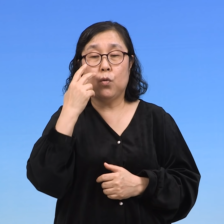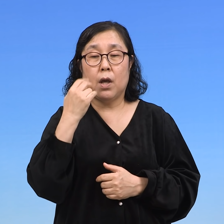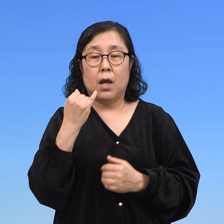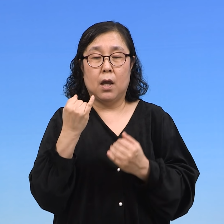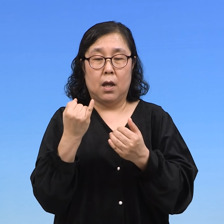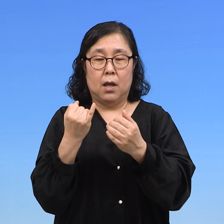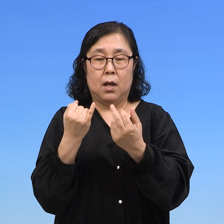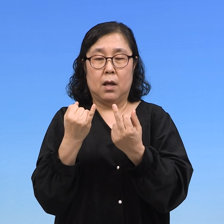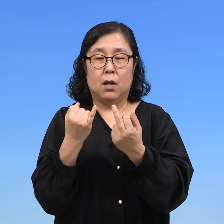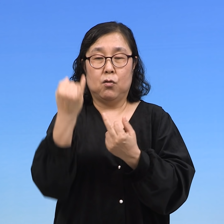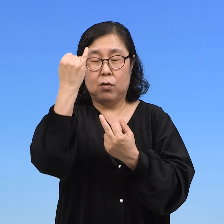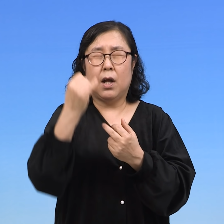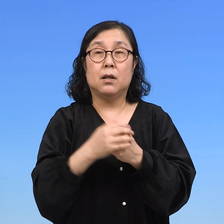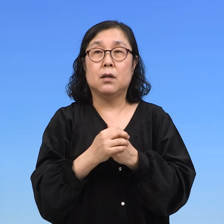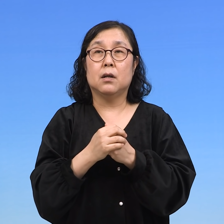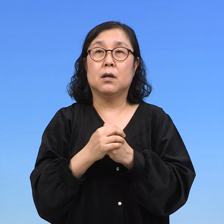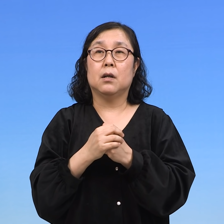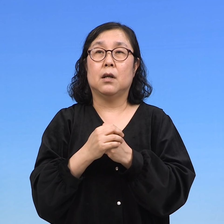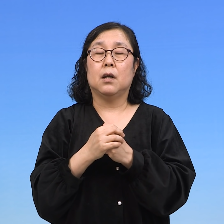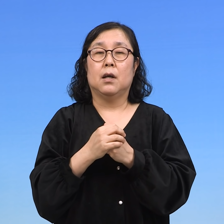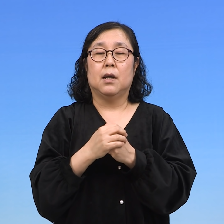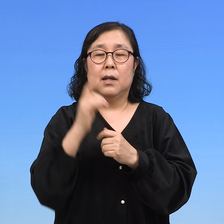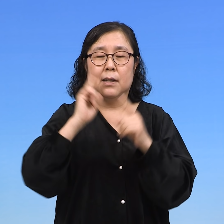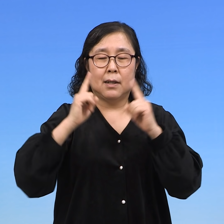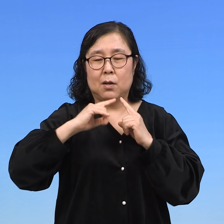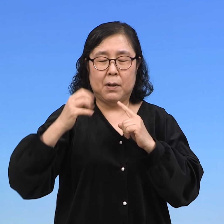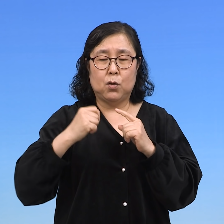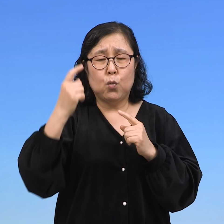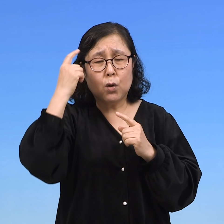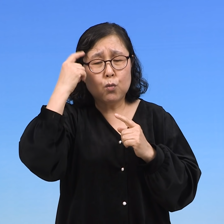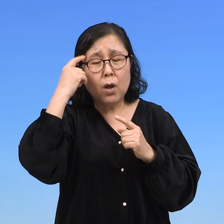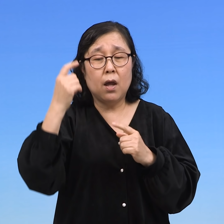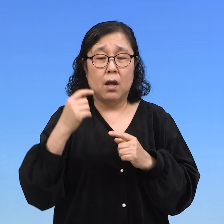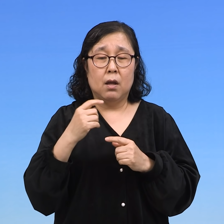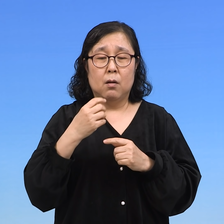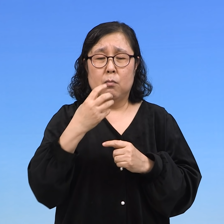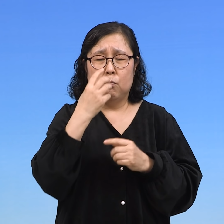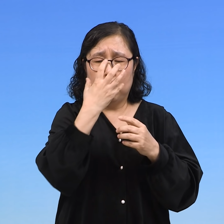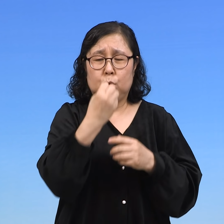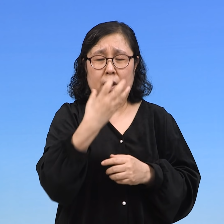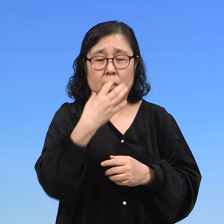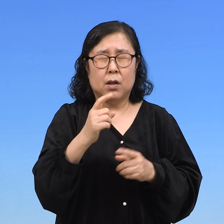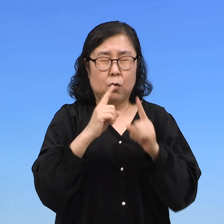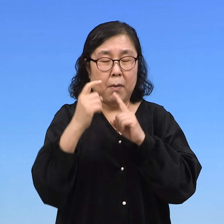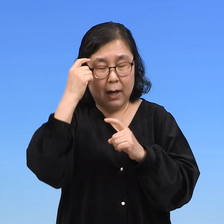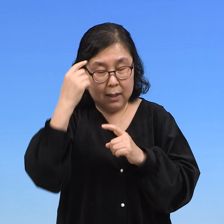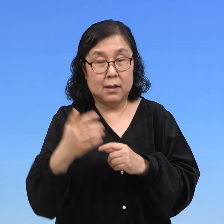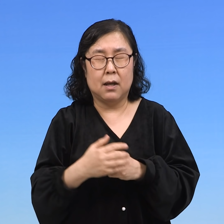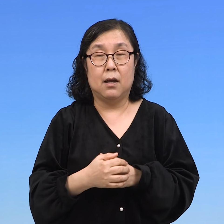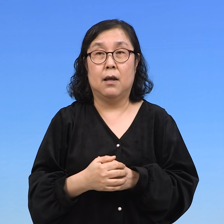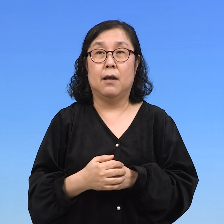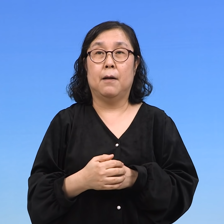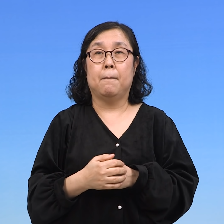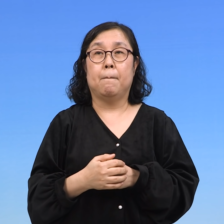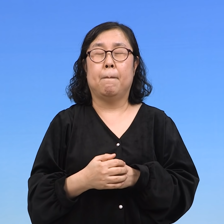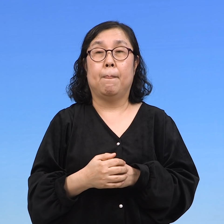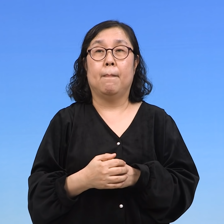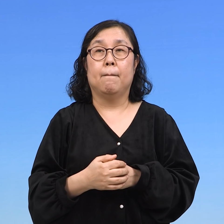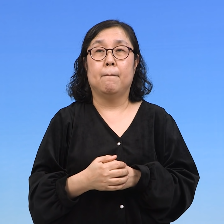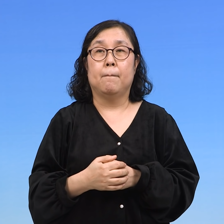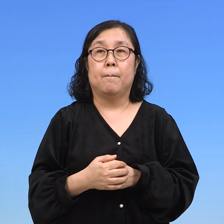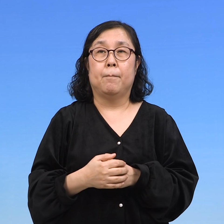누나들이 상체를 좀 받아요 너 왜 자꾸 너는 왜 먹었고 비하하느냐고 여러분 막 하세요 우리 찬수 목사는